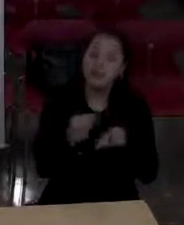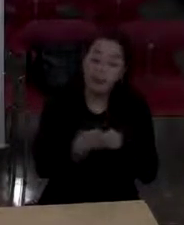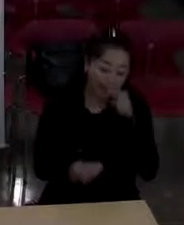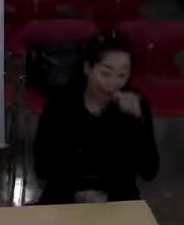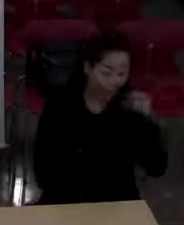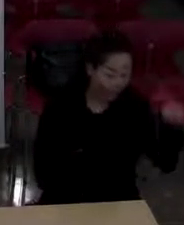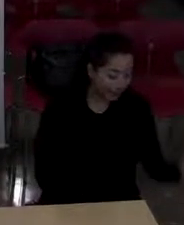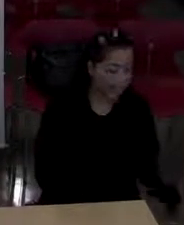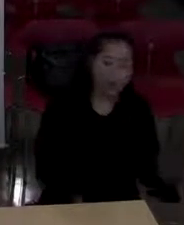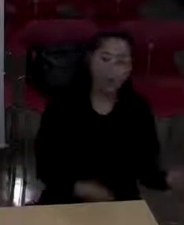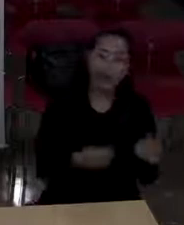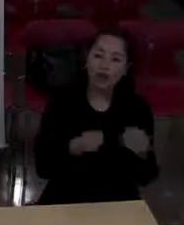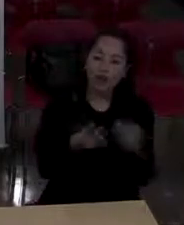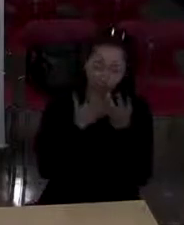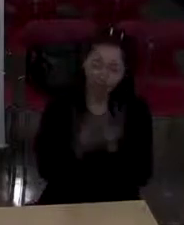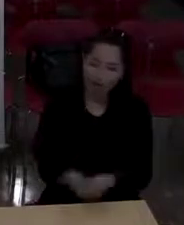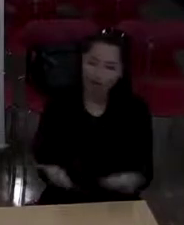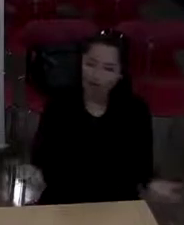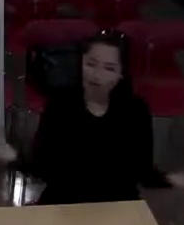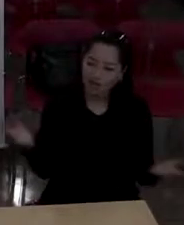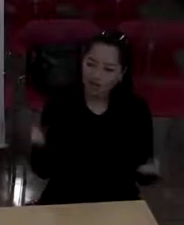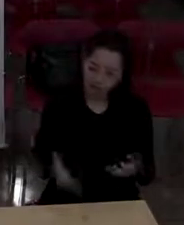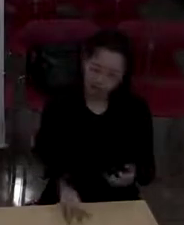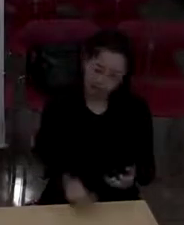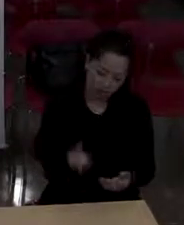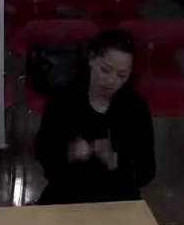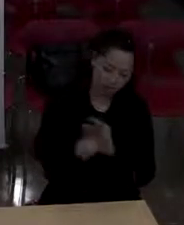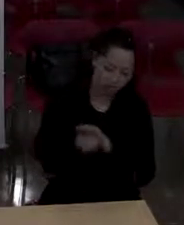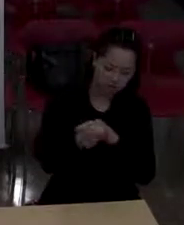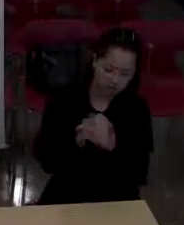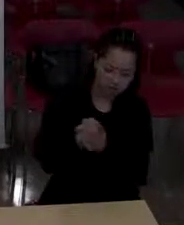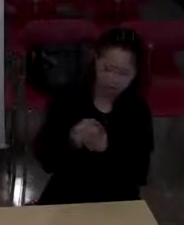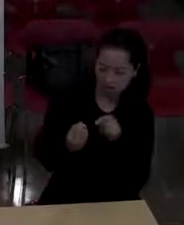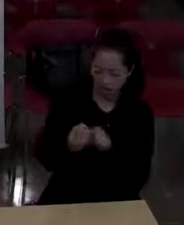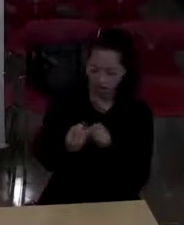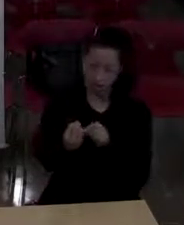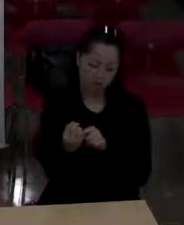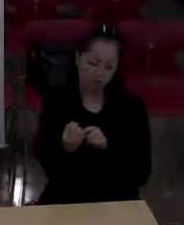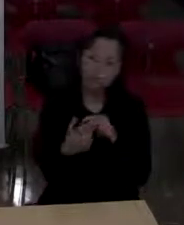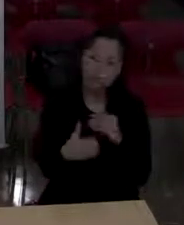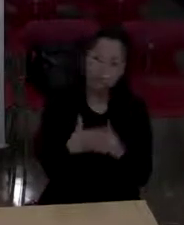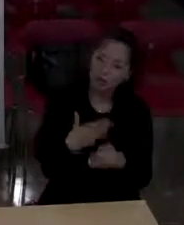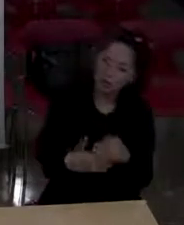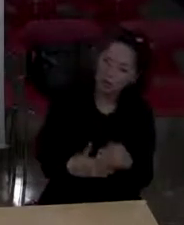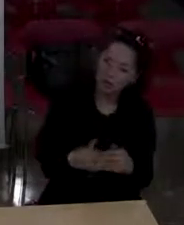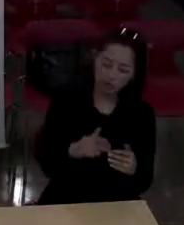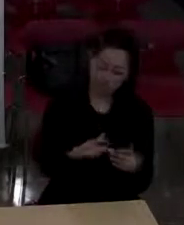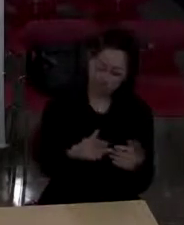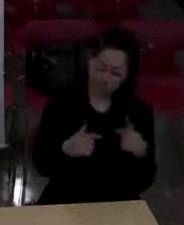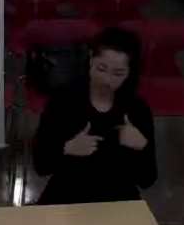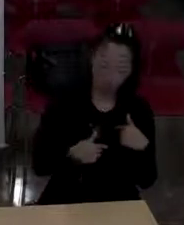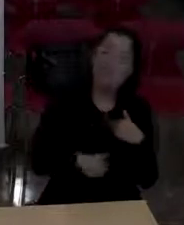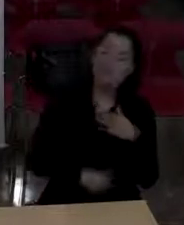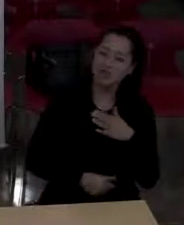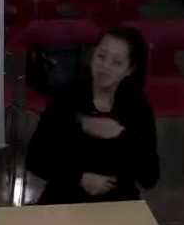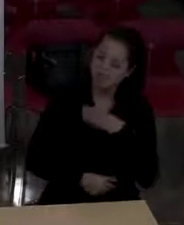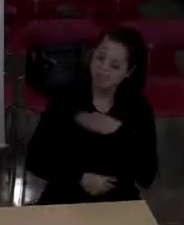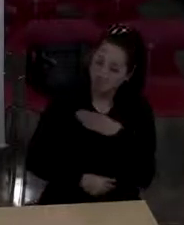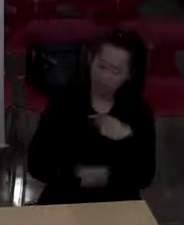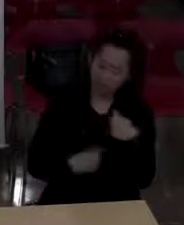los proyectos que emprenden basados en intereses, afianzan en ellos el sentirse valorados, reconocidos y seguros. Este